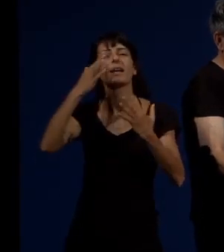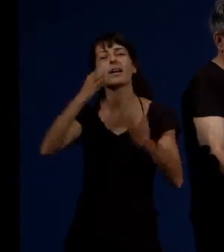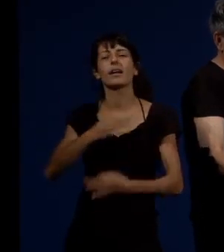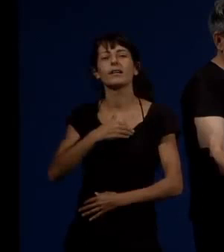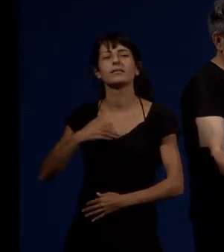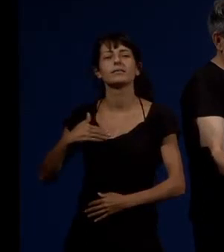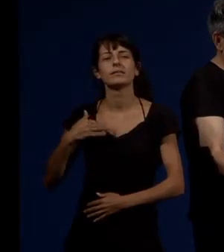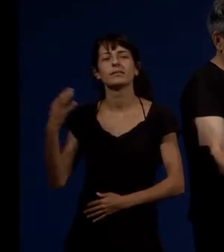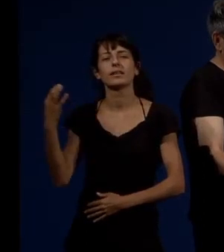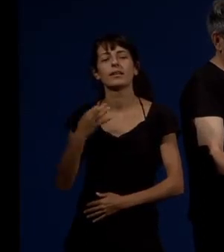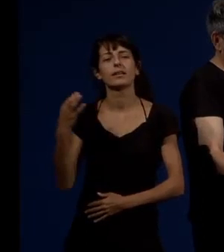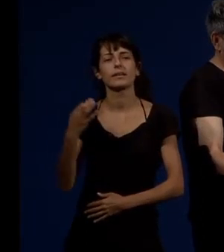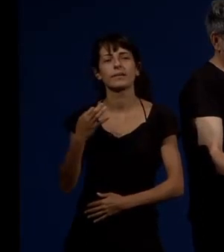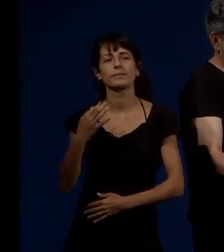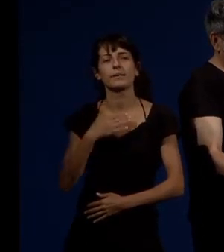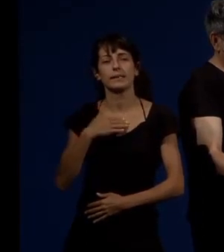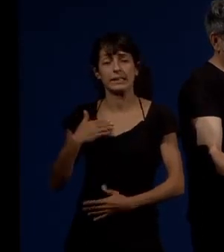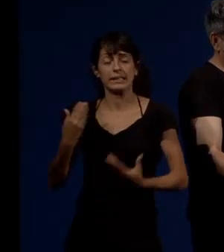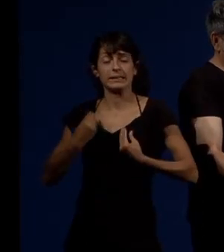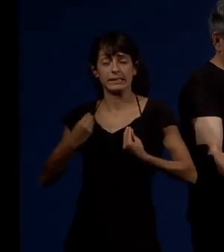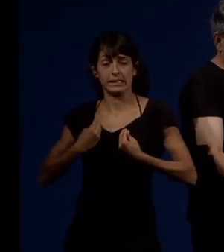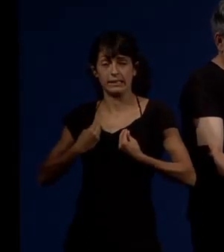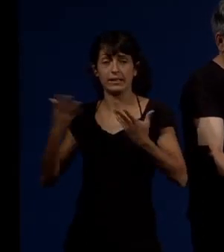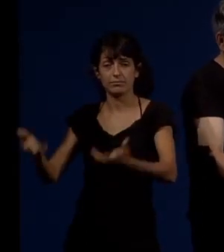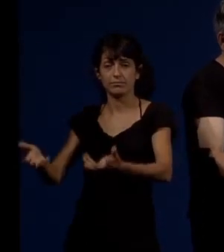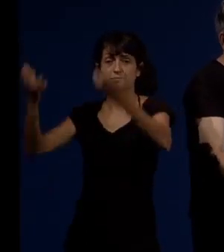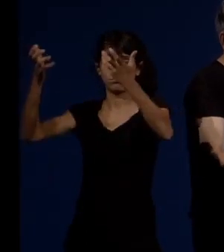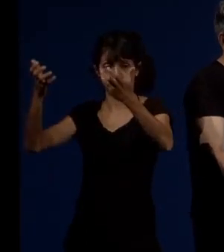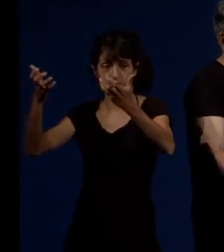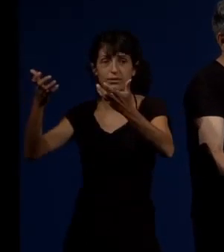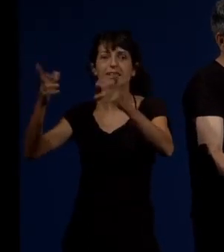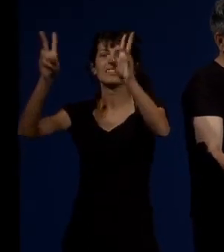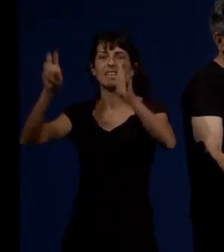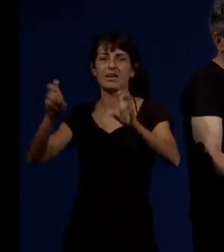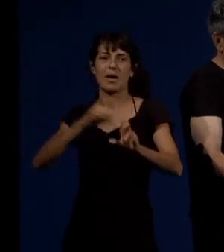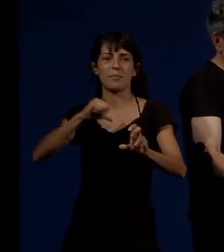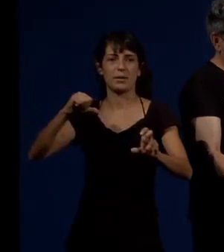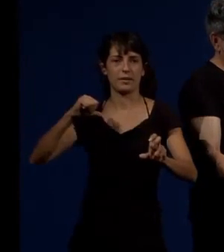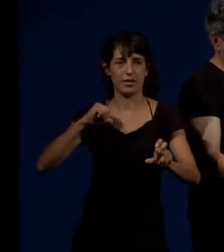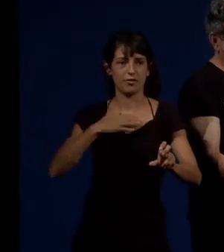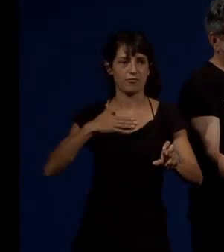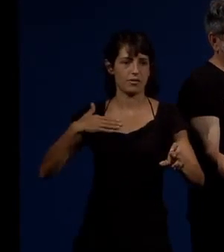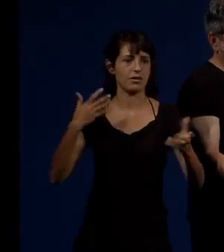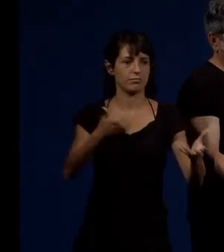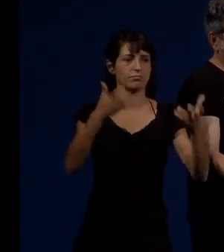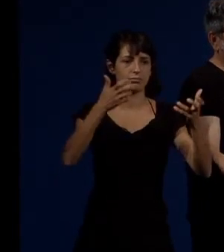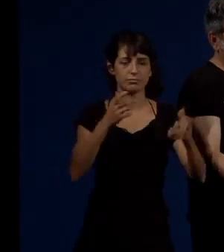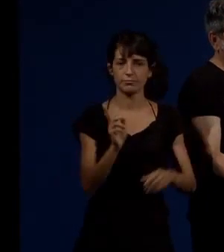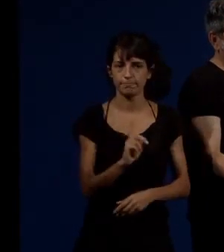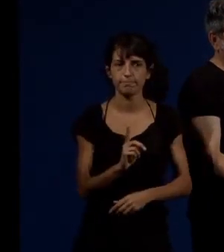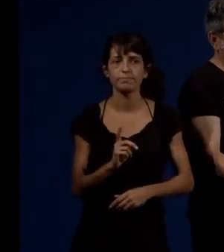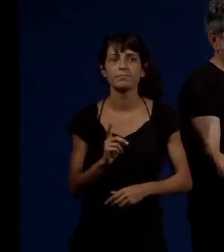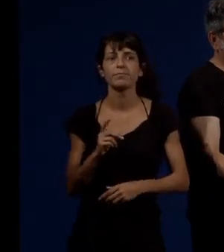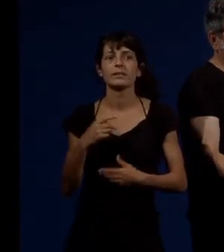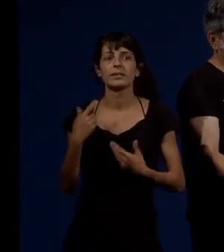quere, ademais de rescatar a sanidade pública, de deter esas privatizacións de servizos, quere que as cuestións relevantes se decidan